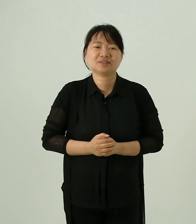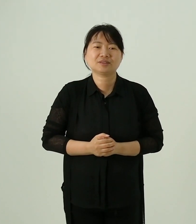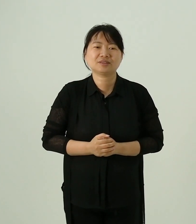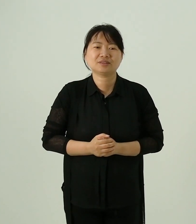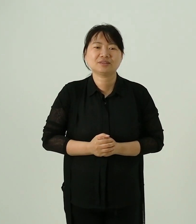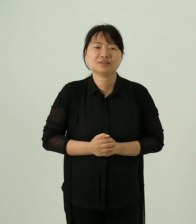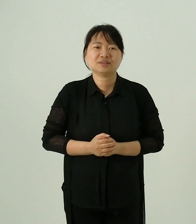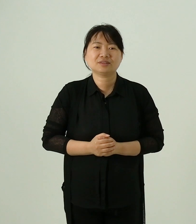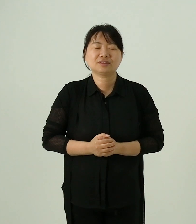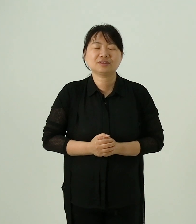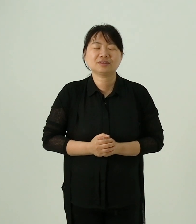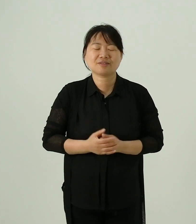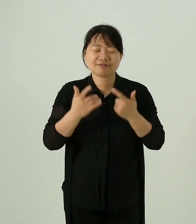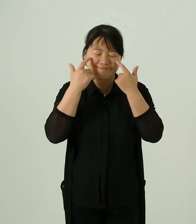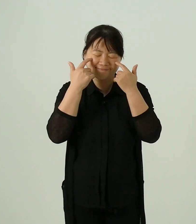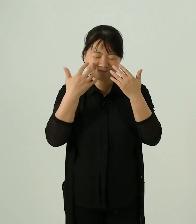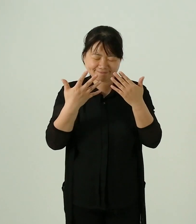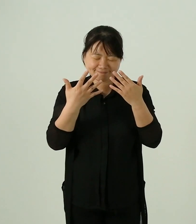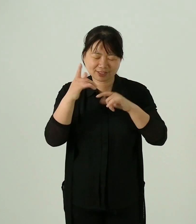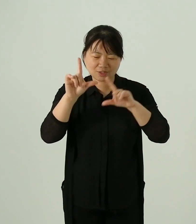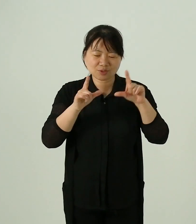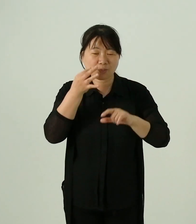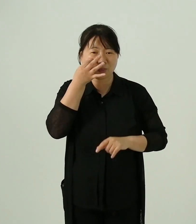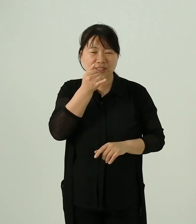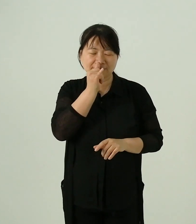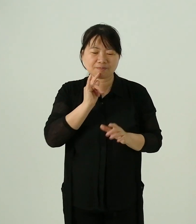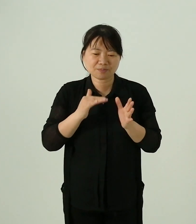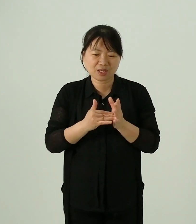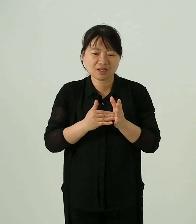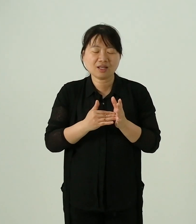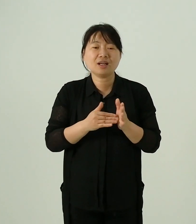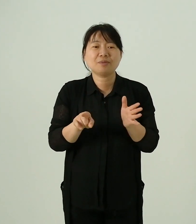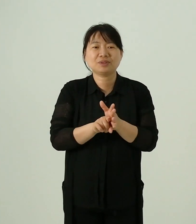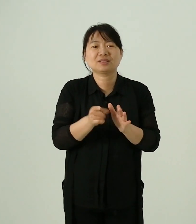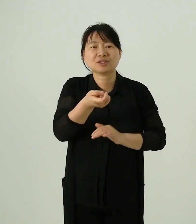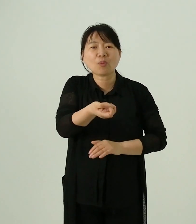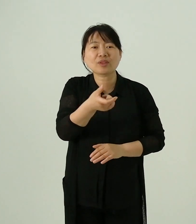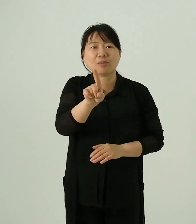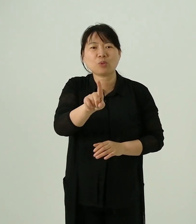확고한 태도를 얘기하는 거예요. 그럼 믿음이 적다라는 건 뭐예요?